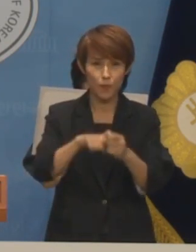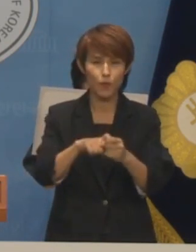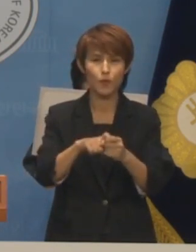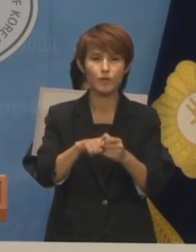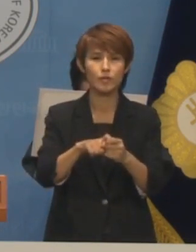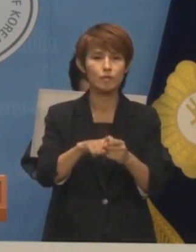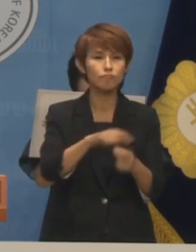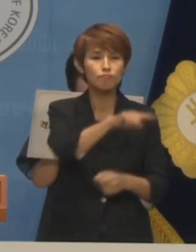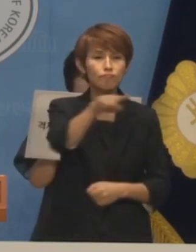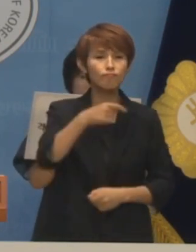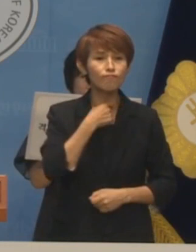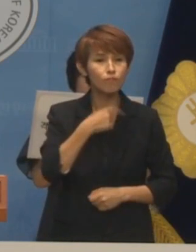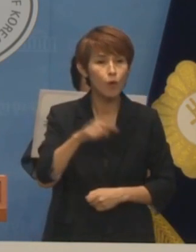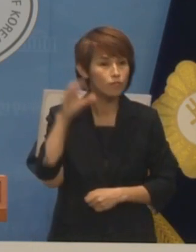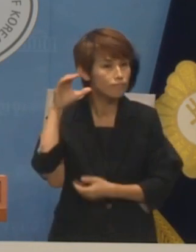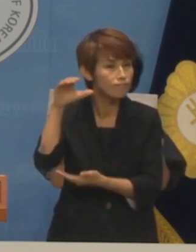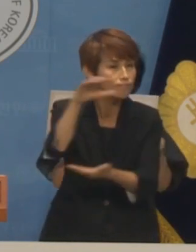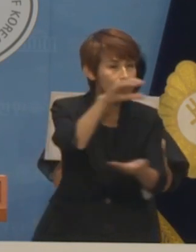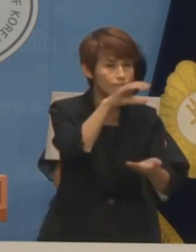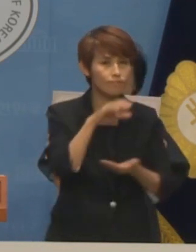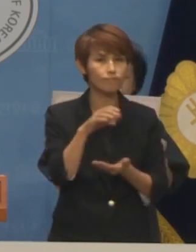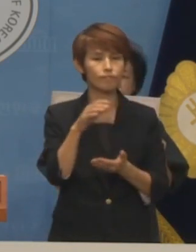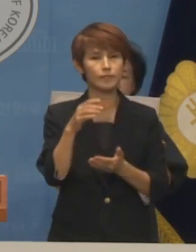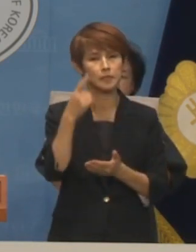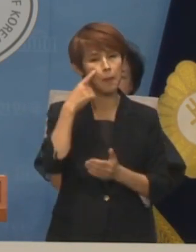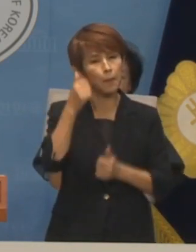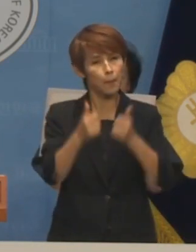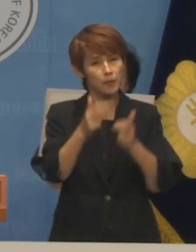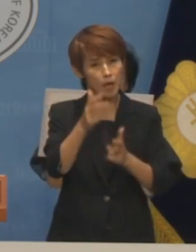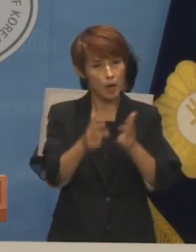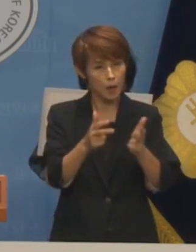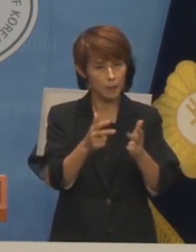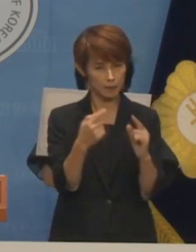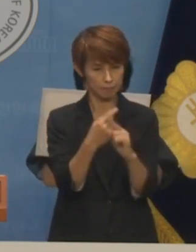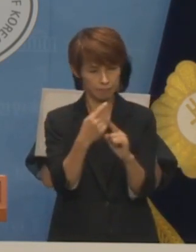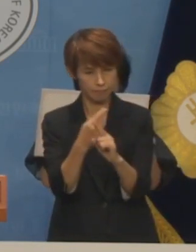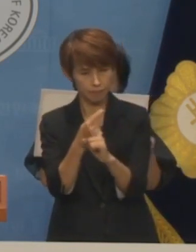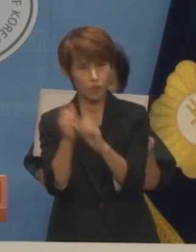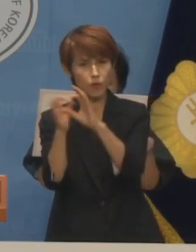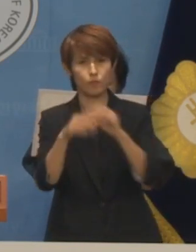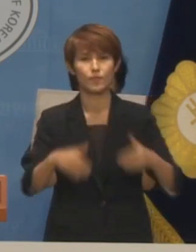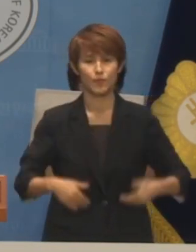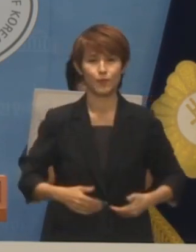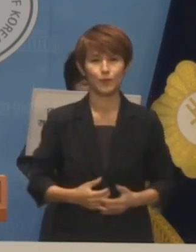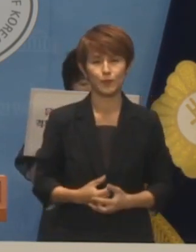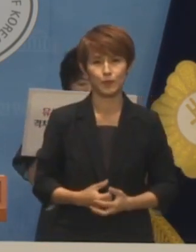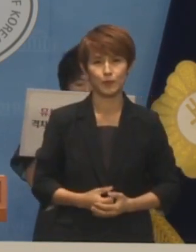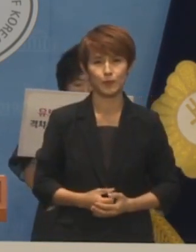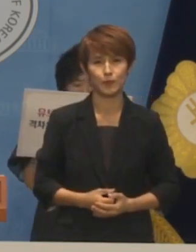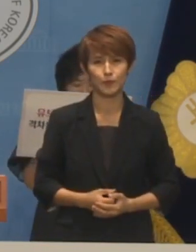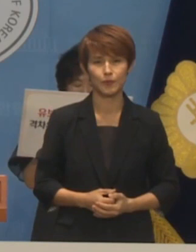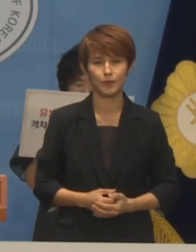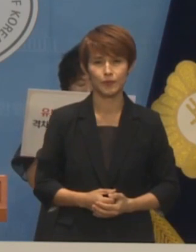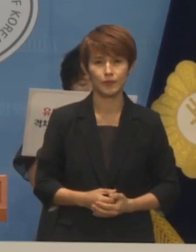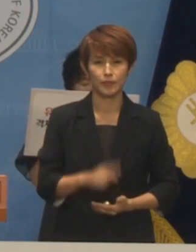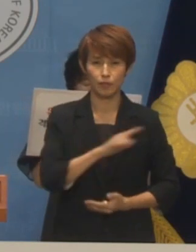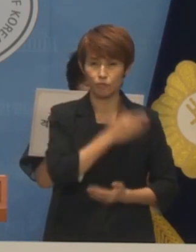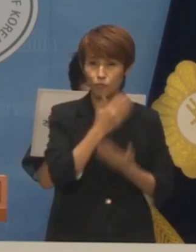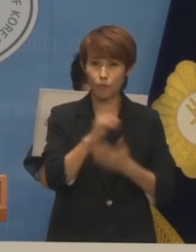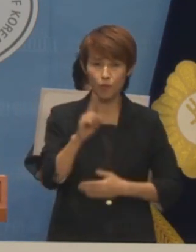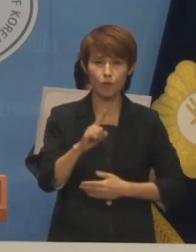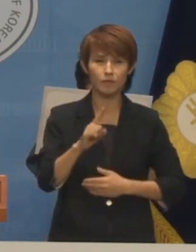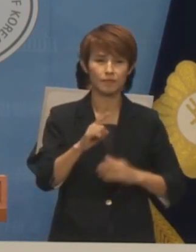기반으로 시범 사업 자체에 대한 수정 보완이 끊임없이 이어져야 한다. 무엇보다 유보